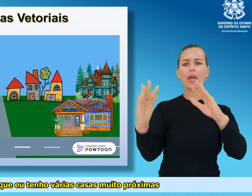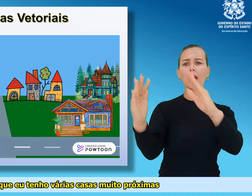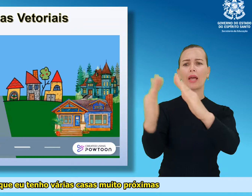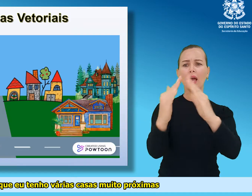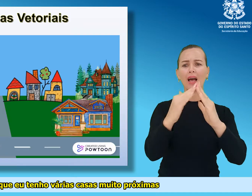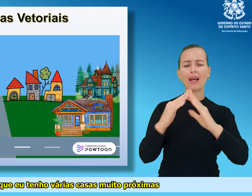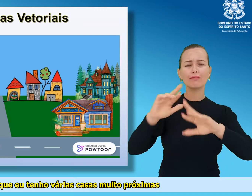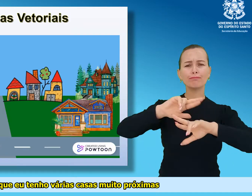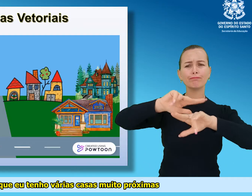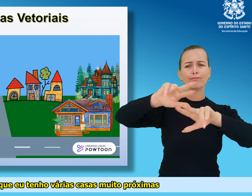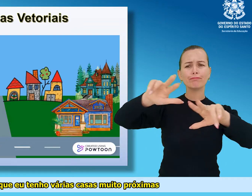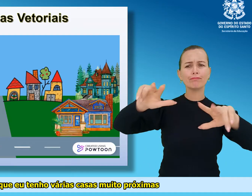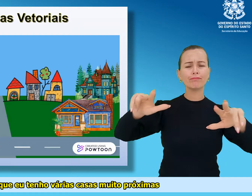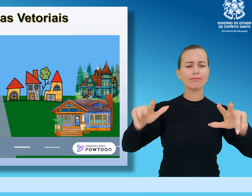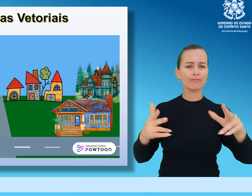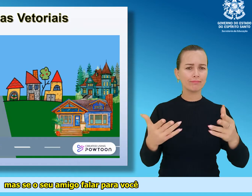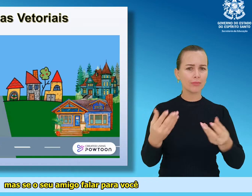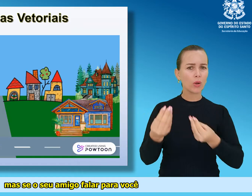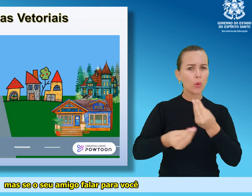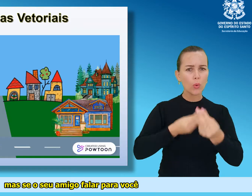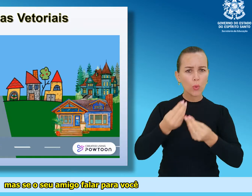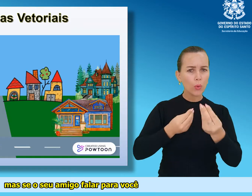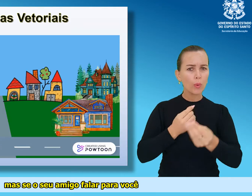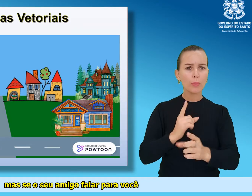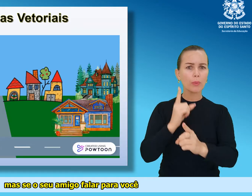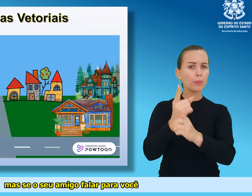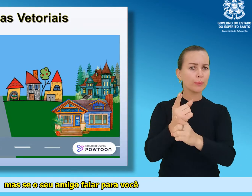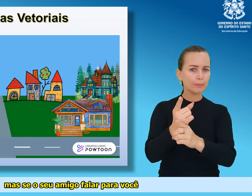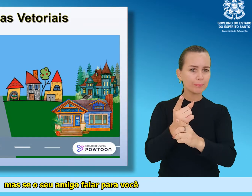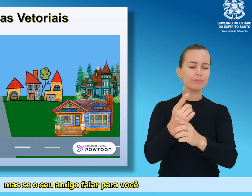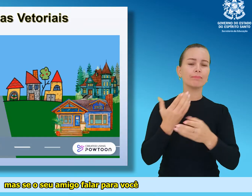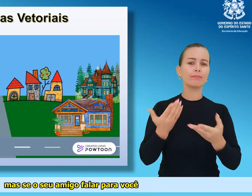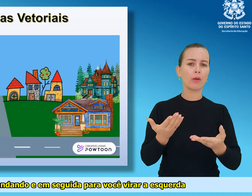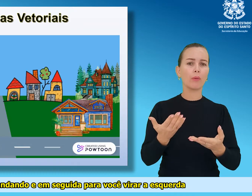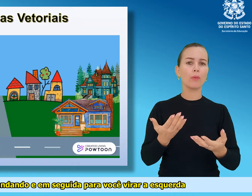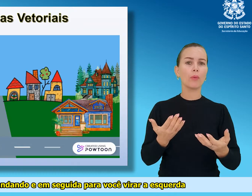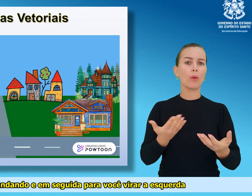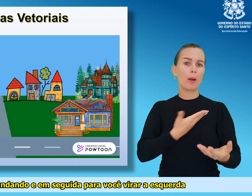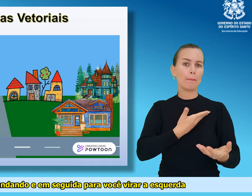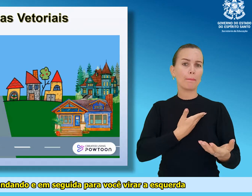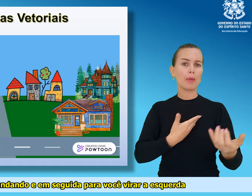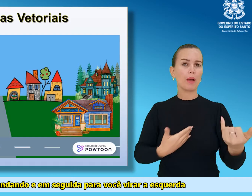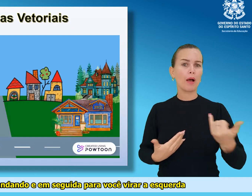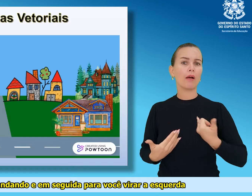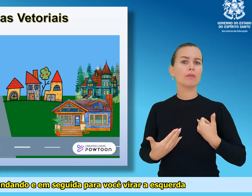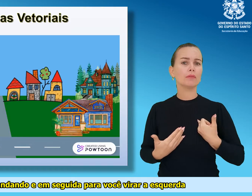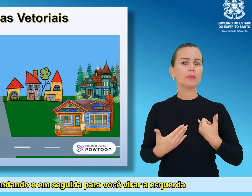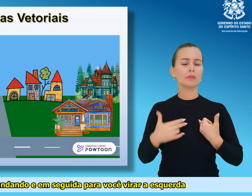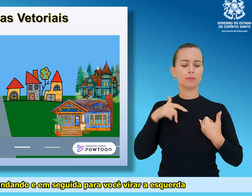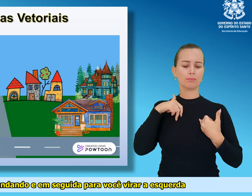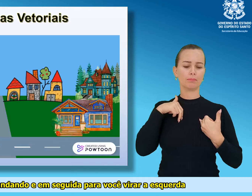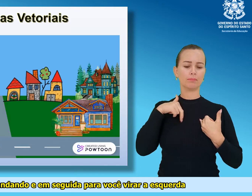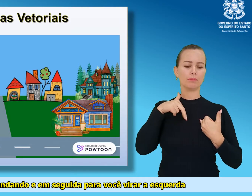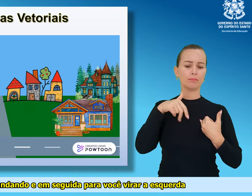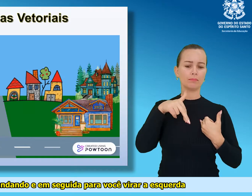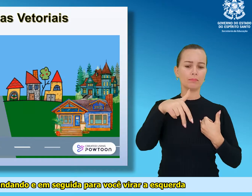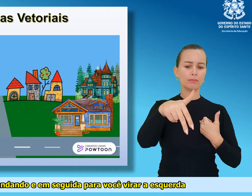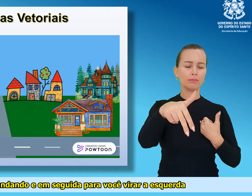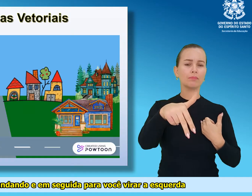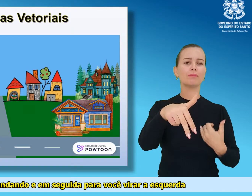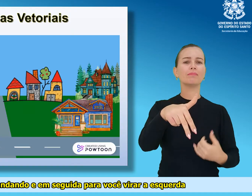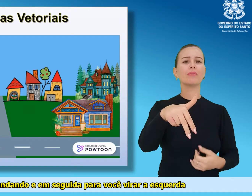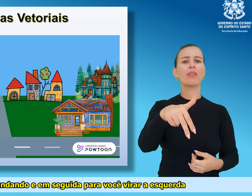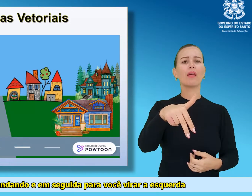várias casas muito próximas. Mas se o seu amigo falar para você continuar andando e em seguida para